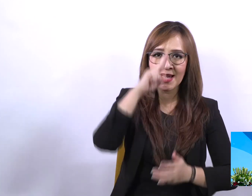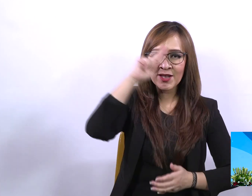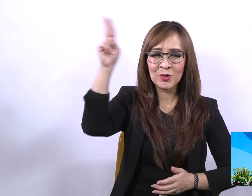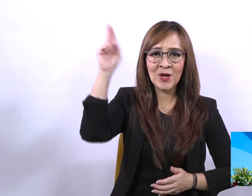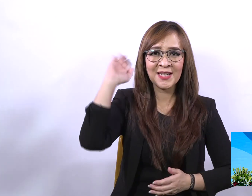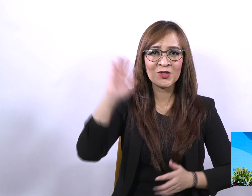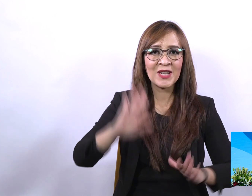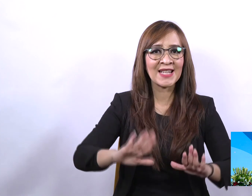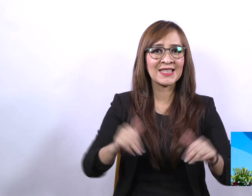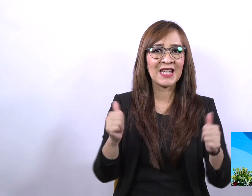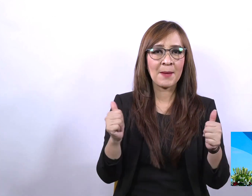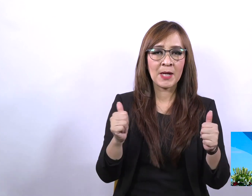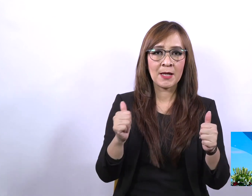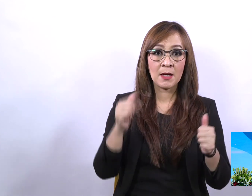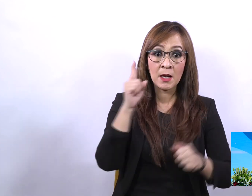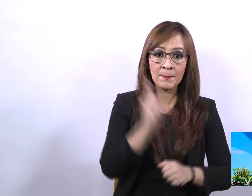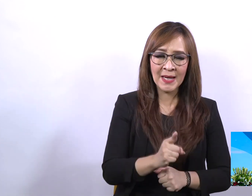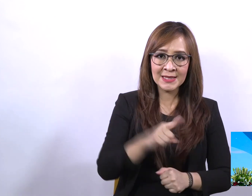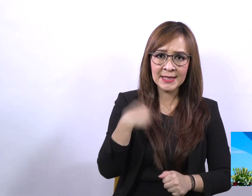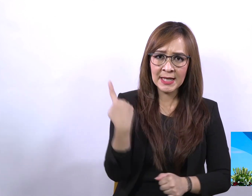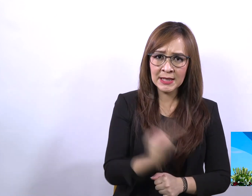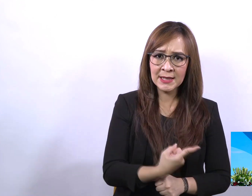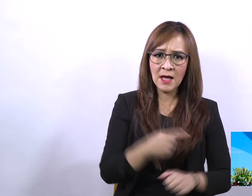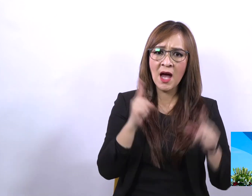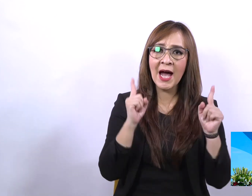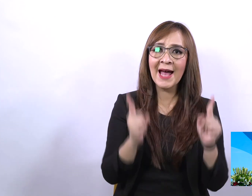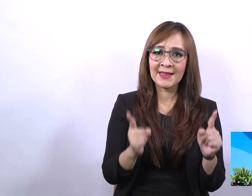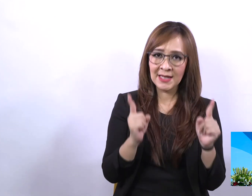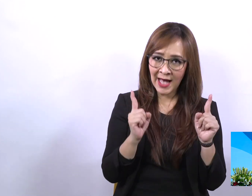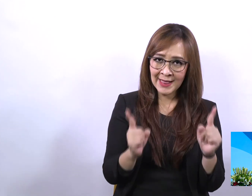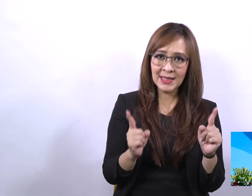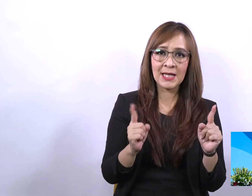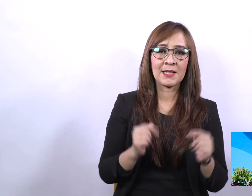sediakan pastikan kita bertindak hati-hati